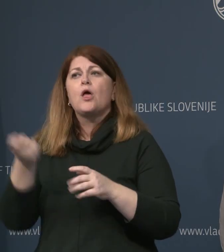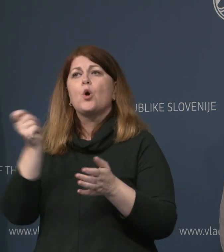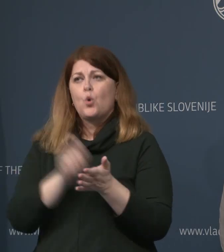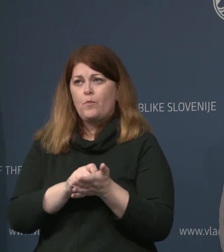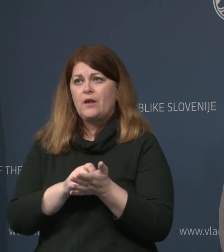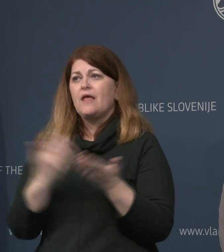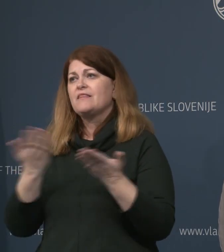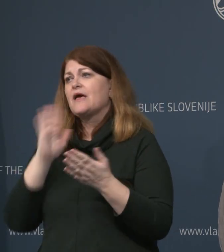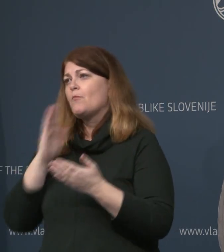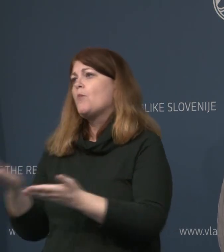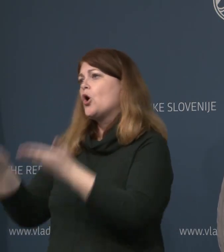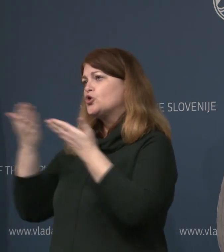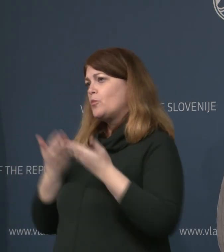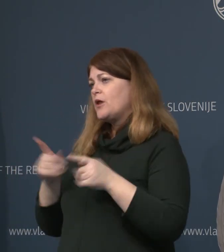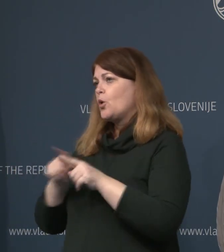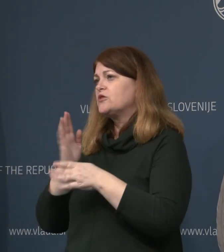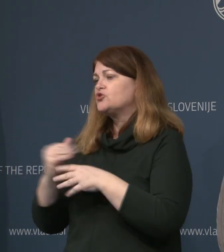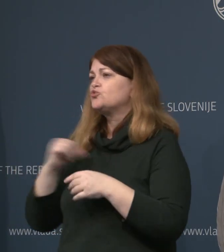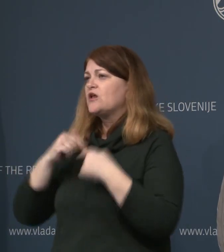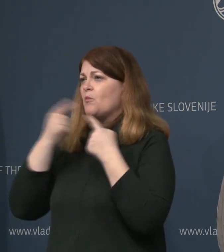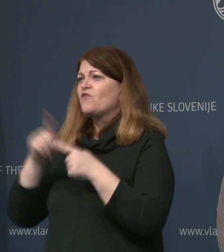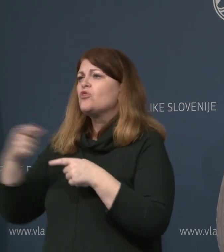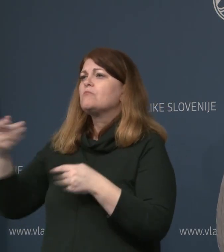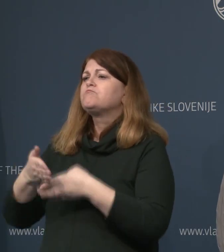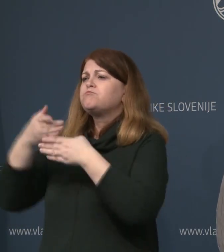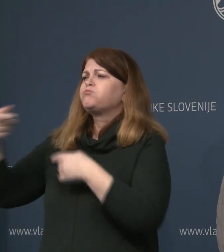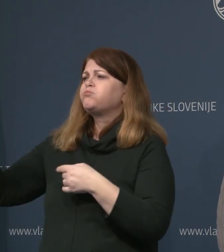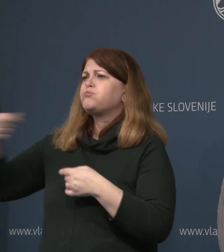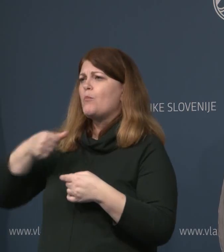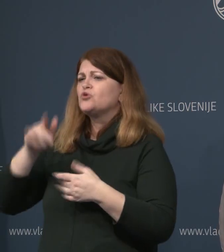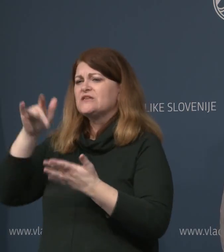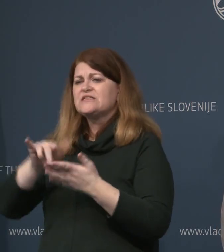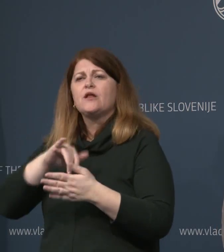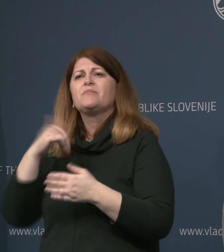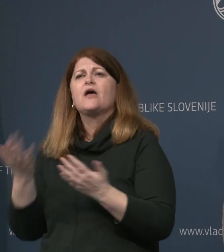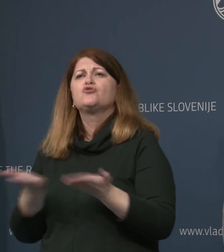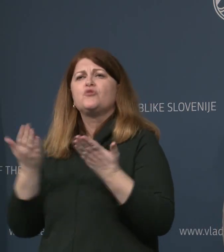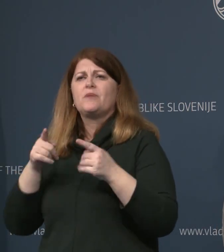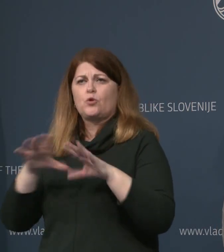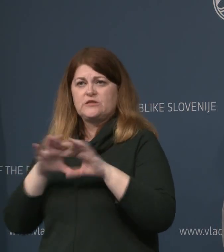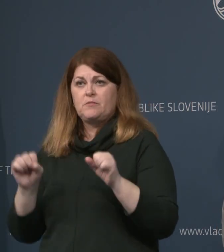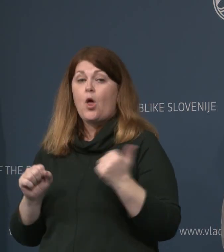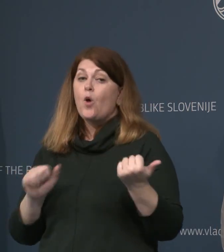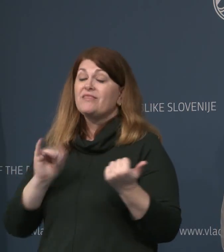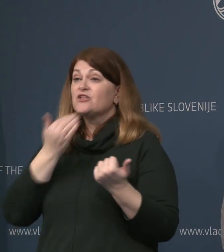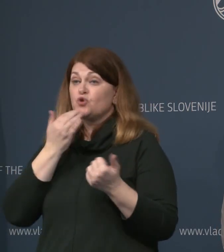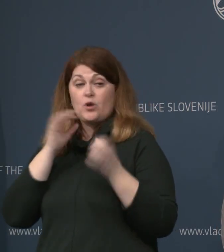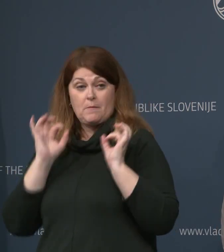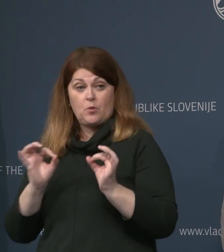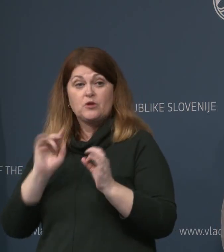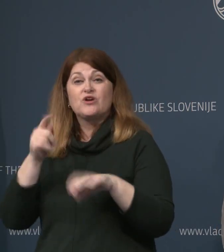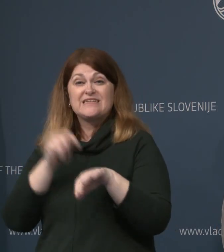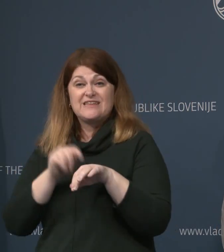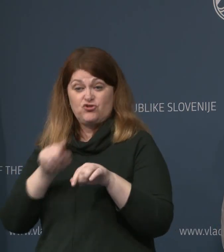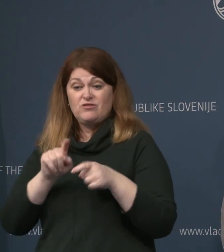kupili, nekaj bomo pa dobili, kot sem včeraj omenil, kot donacijo, vse s ciljem, da čim prej to izpeljemo. In jaz sem skoraj prepričan, kar se tiče